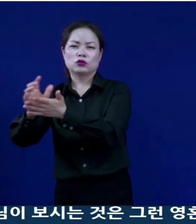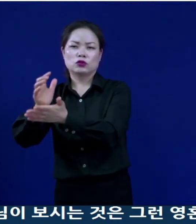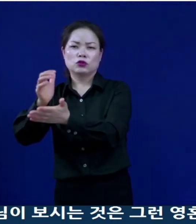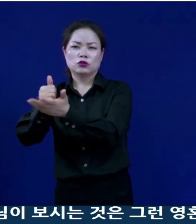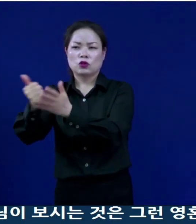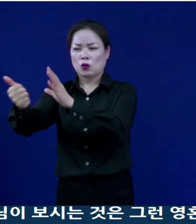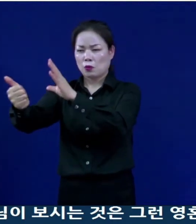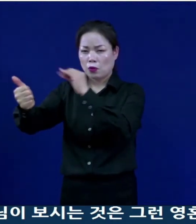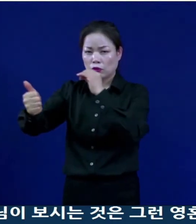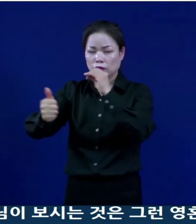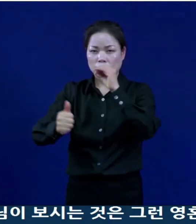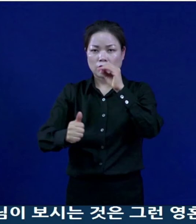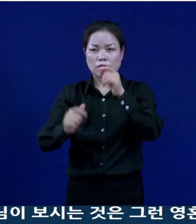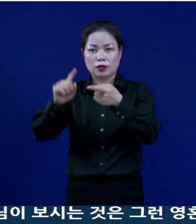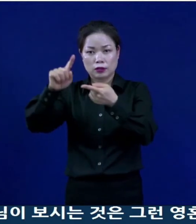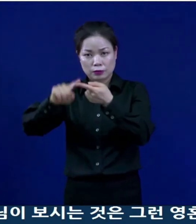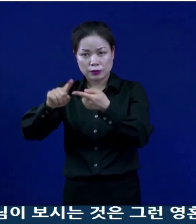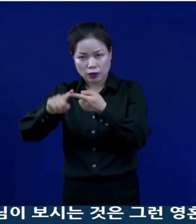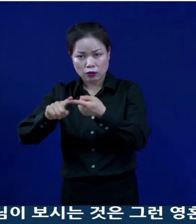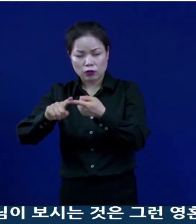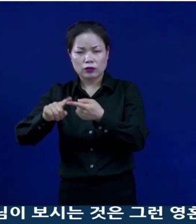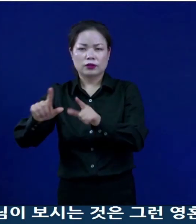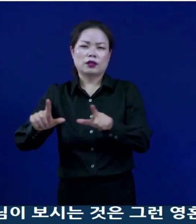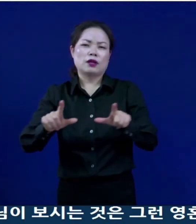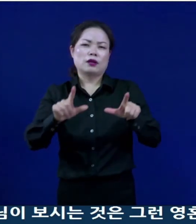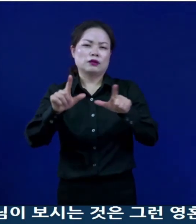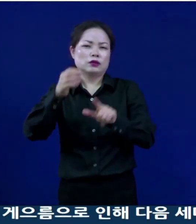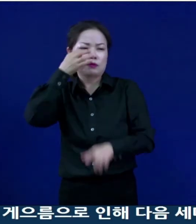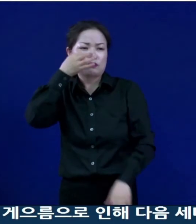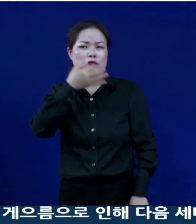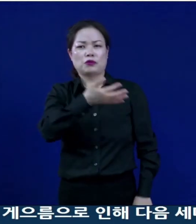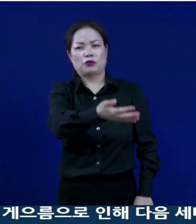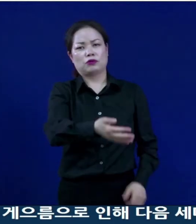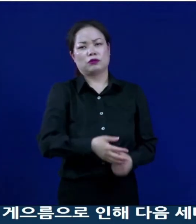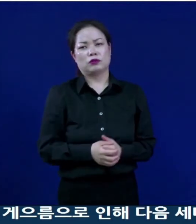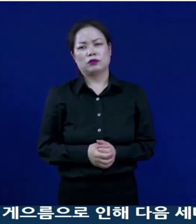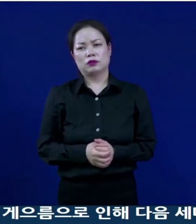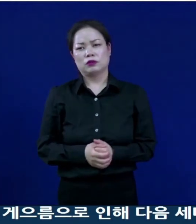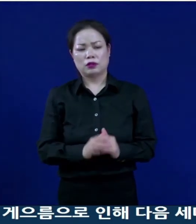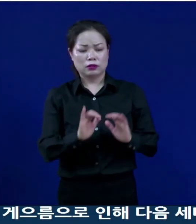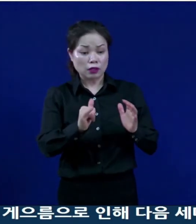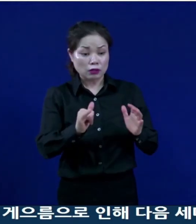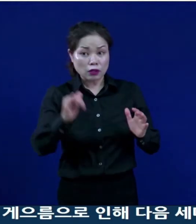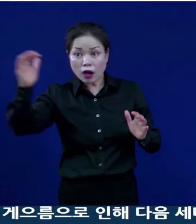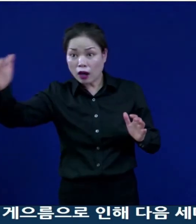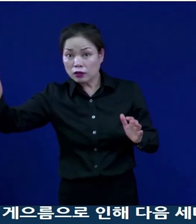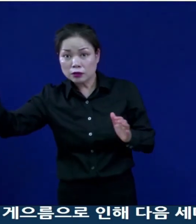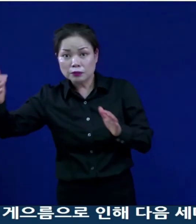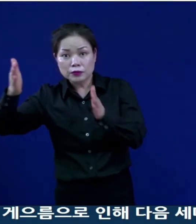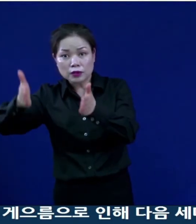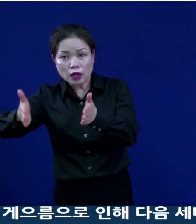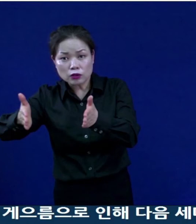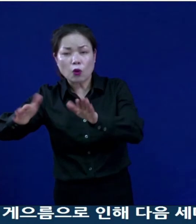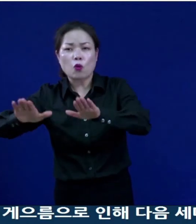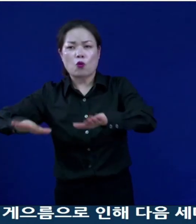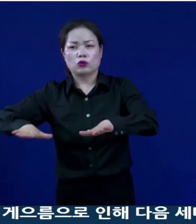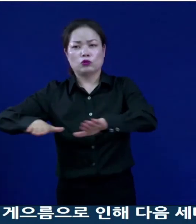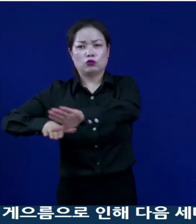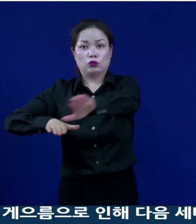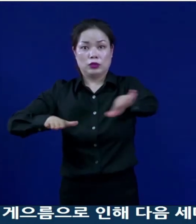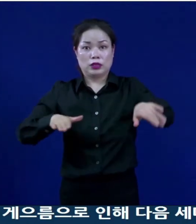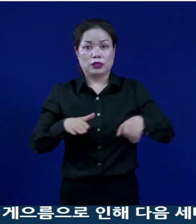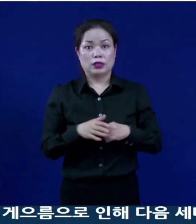본받아 그 발자취를 따르는 삶을 보여주는 것입니다. 그리고 세상과 하나님 사이에서 오늘